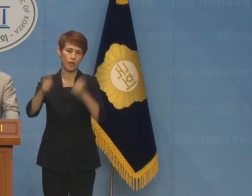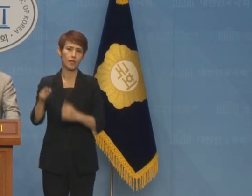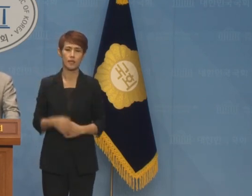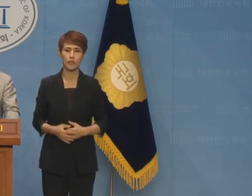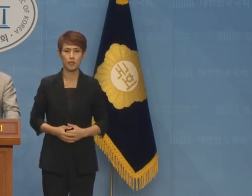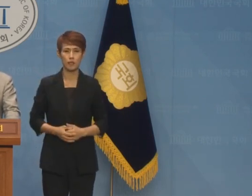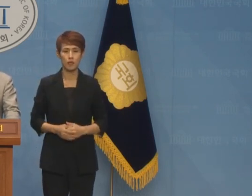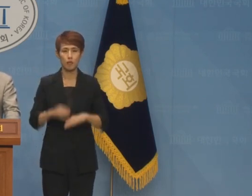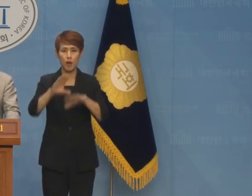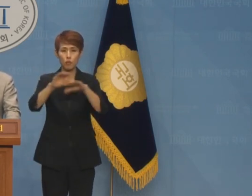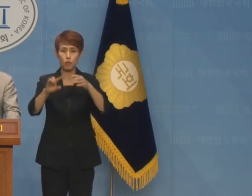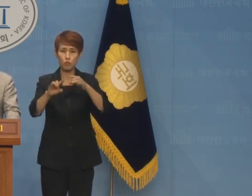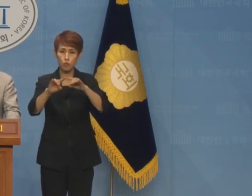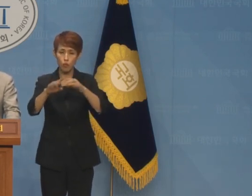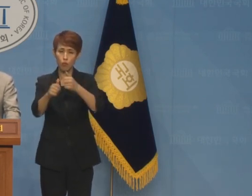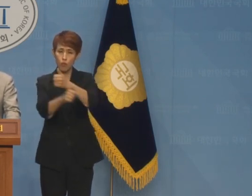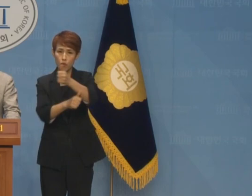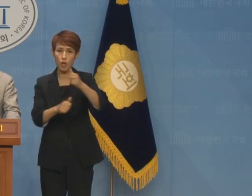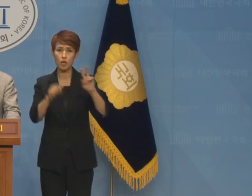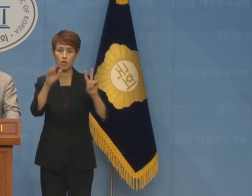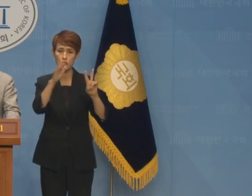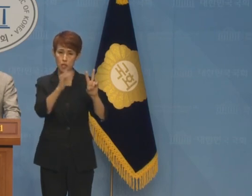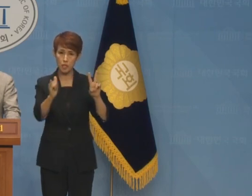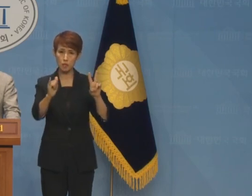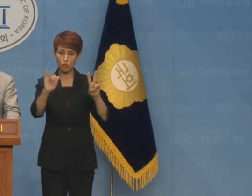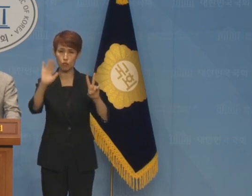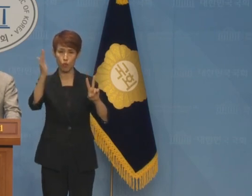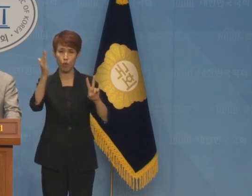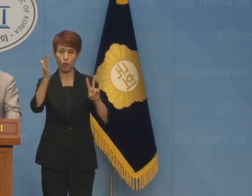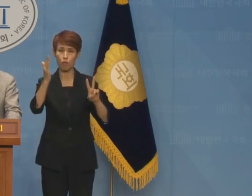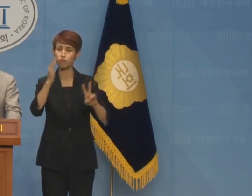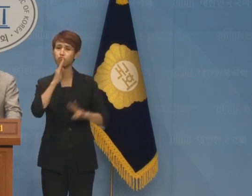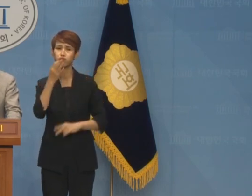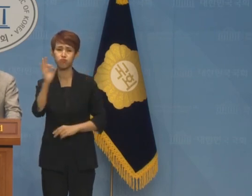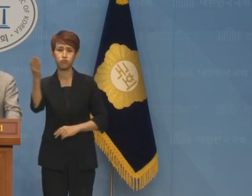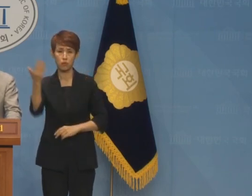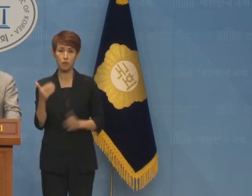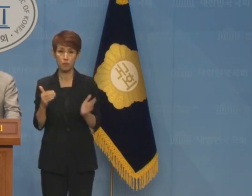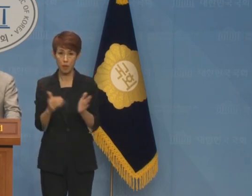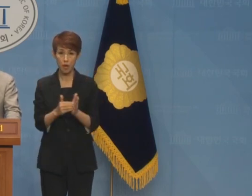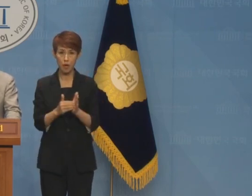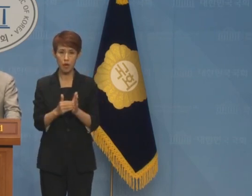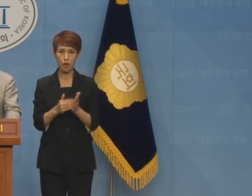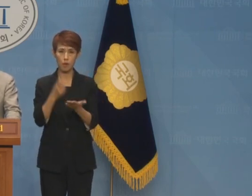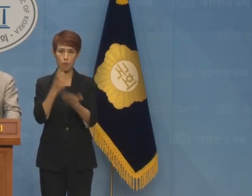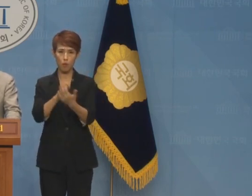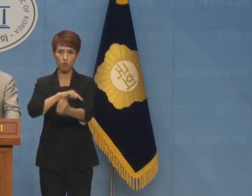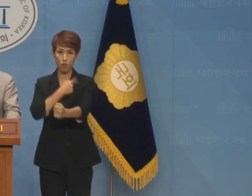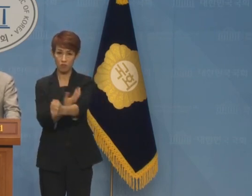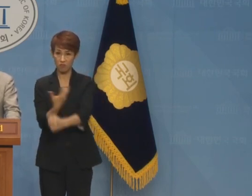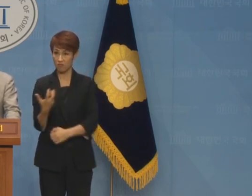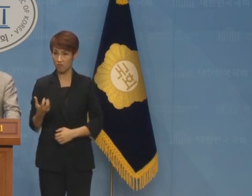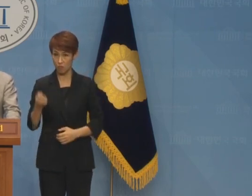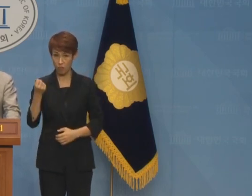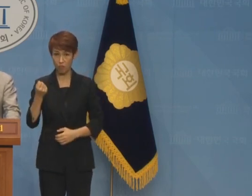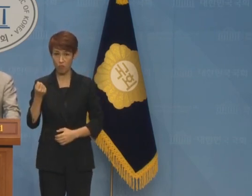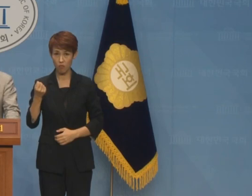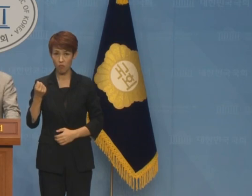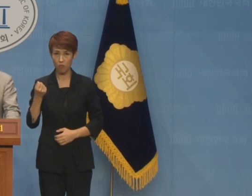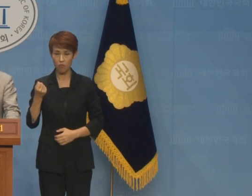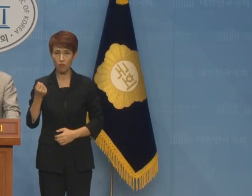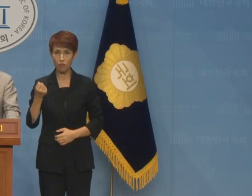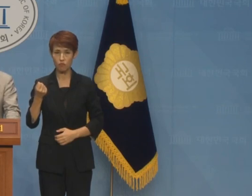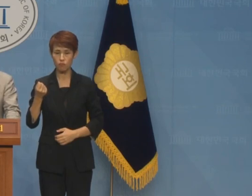위인 체제의 합법성을 아주 분명하게 인정한 민주당이 입법권을 남용해 남용해